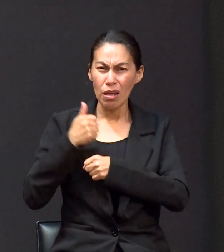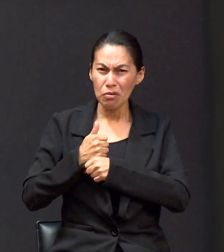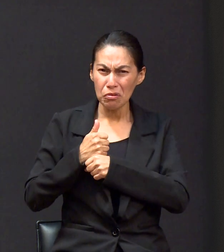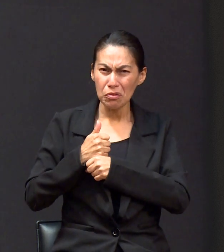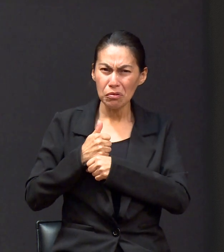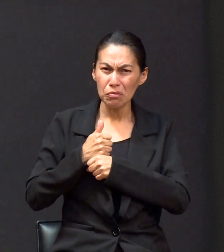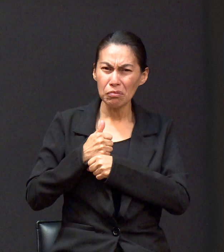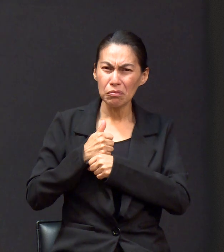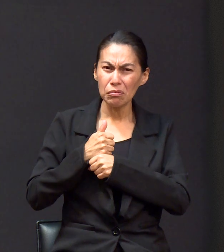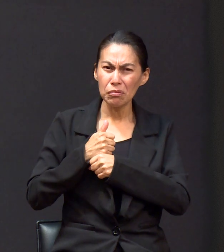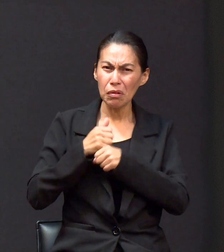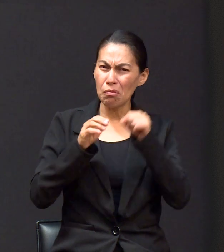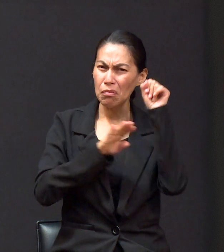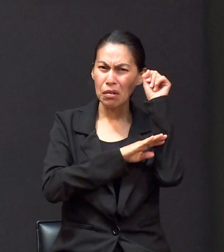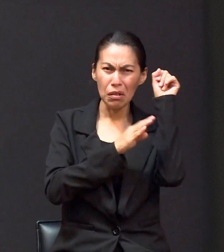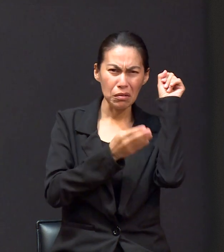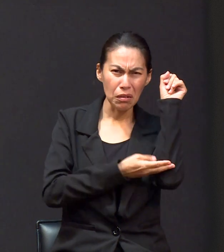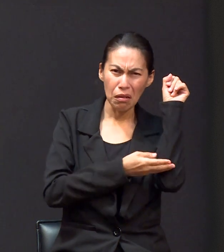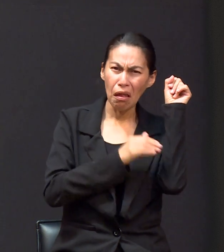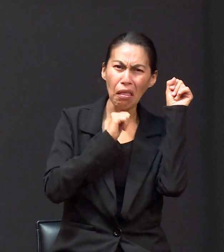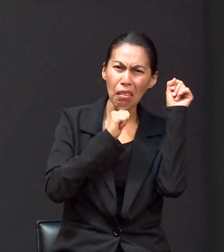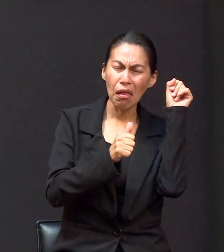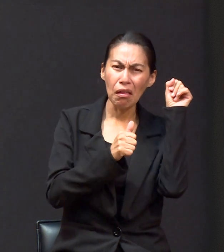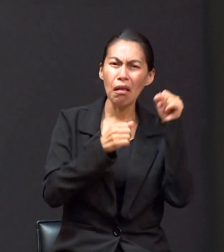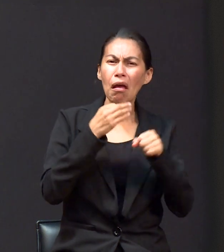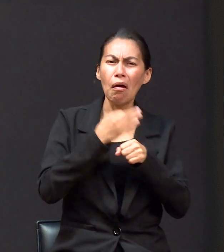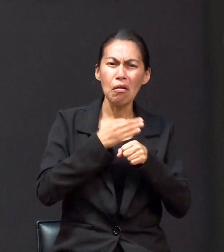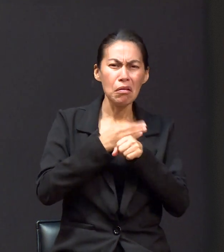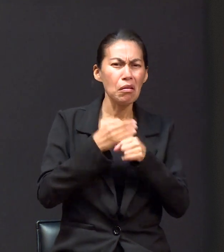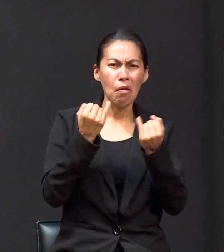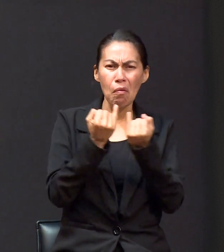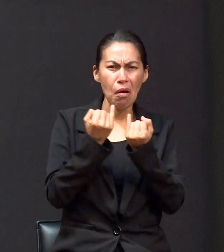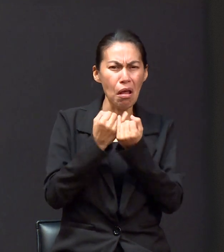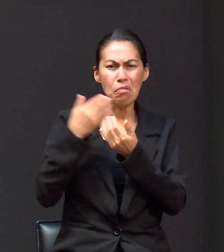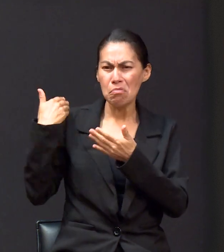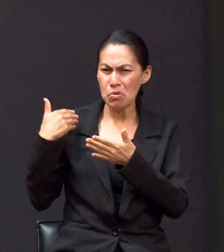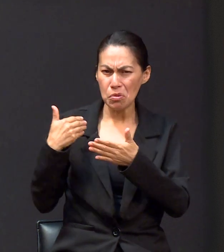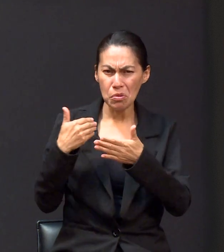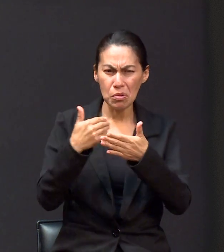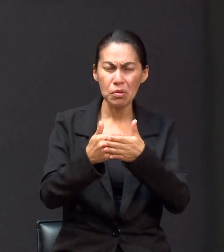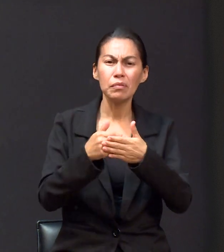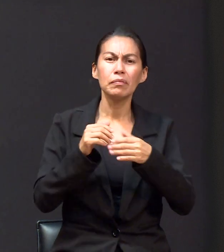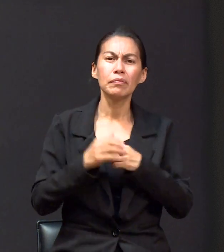bajaba el periodo. Y hasta el día de hoy sigo en la misma situación.